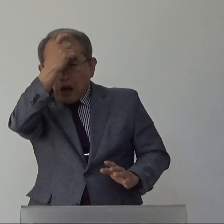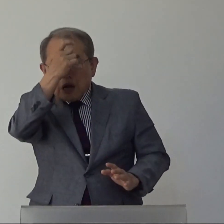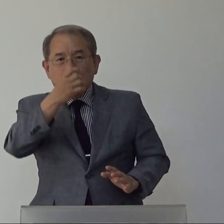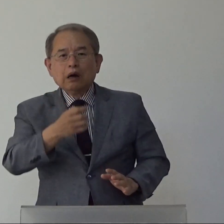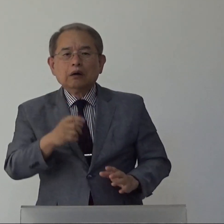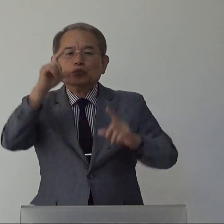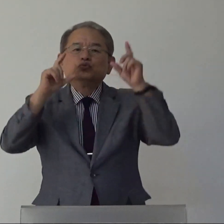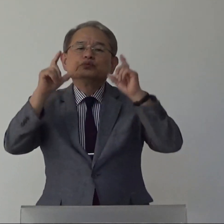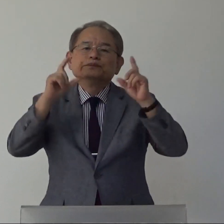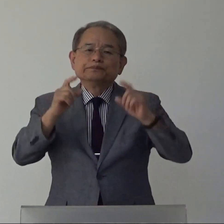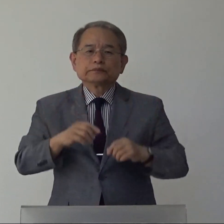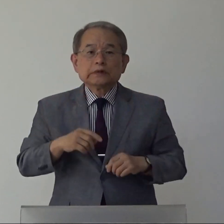서로